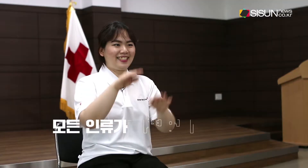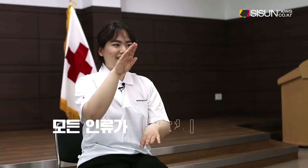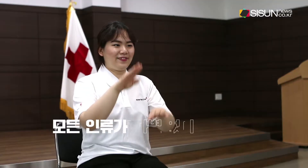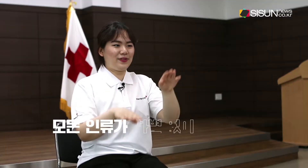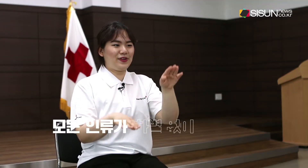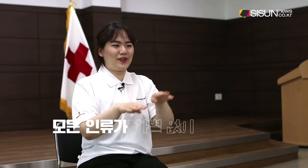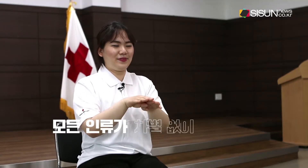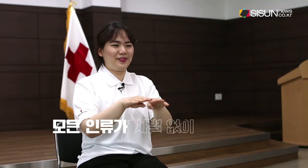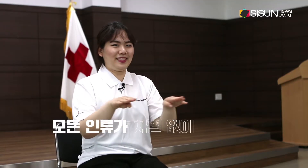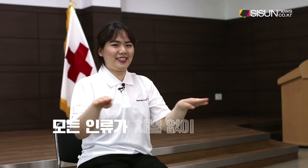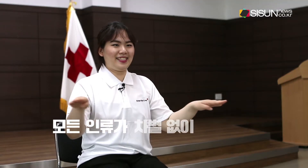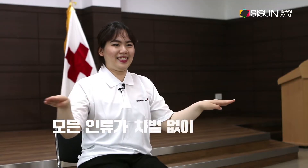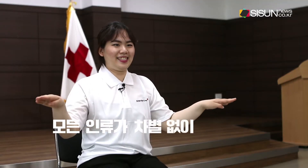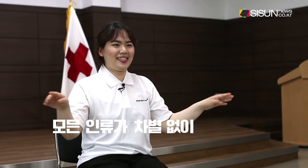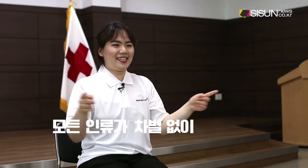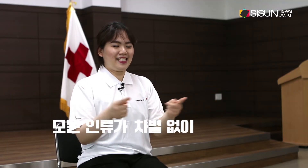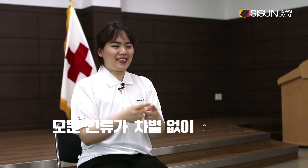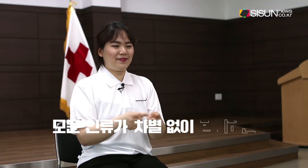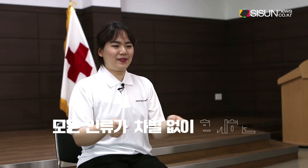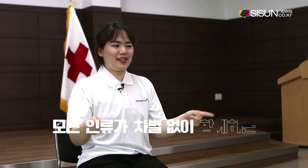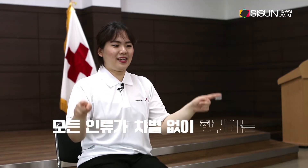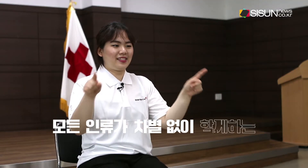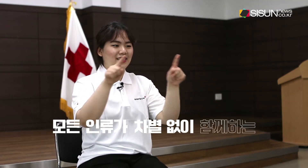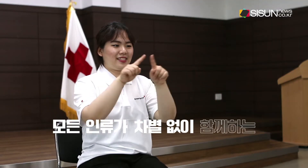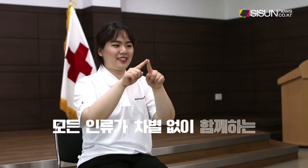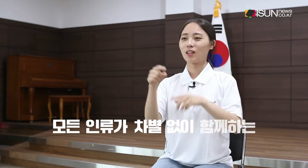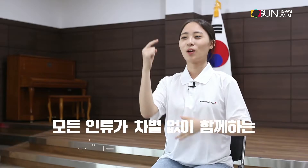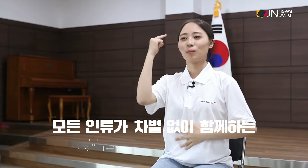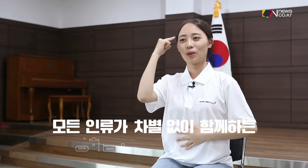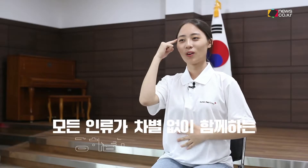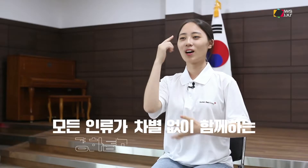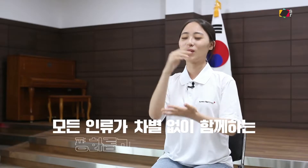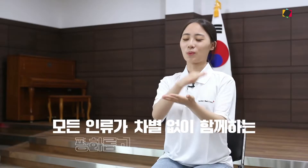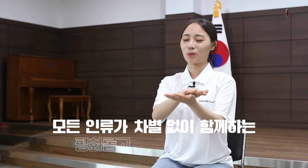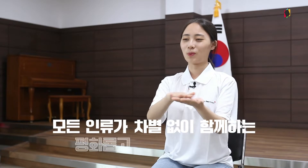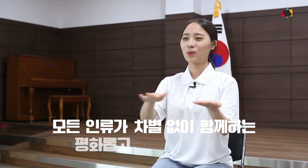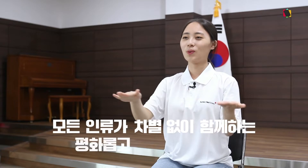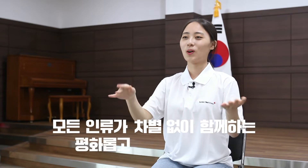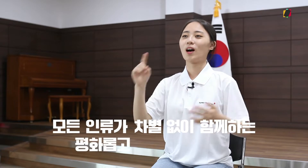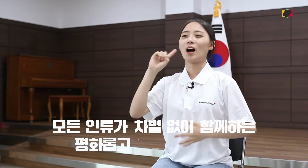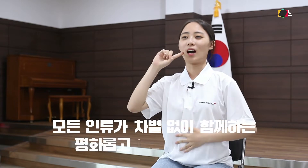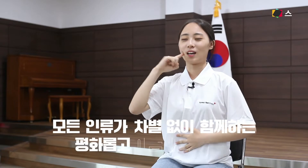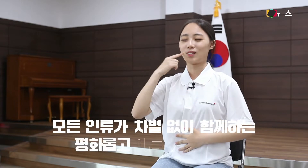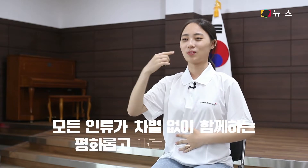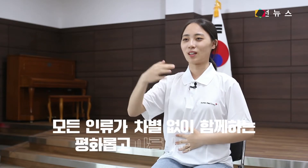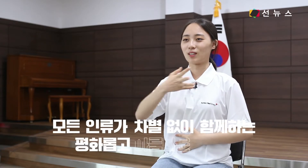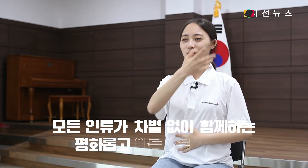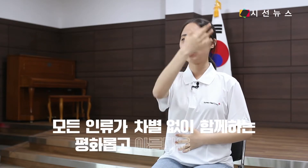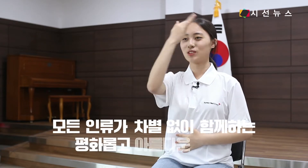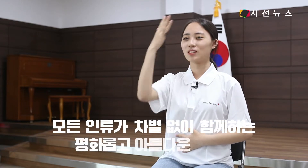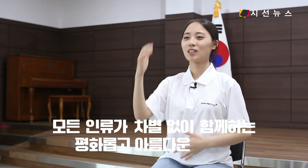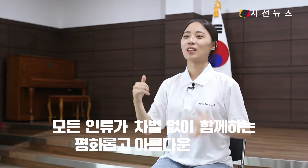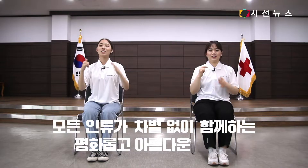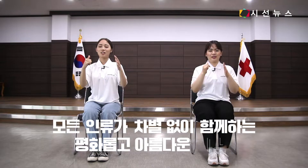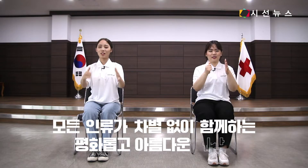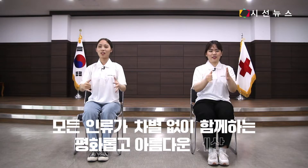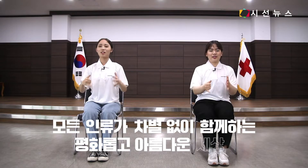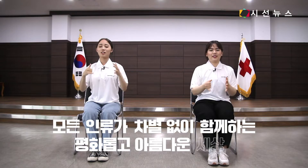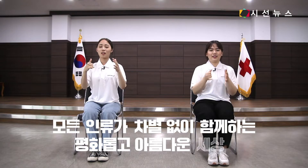인류가 차별 차별 없이 없이 함께하는 함께하는 평화롭고 평화롭고